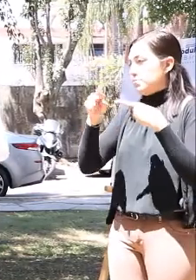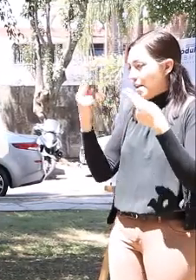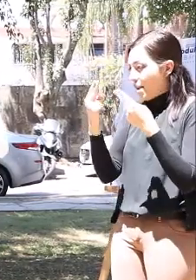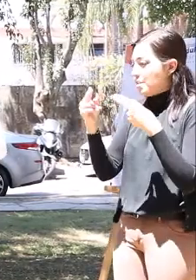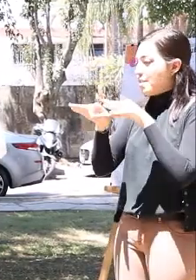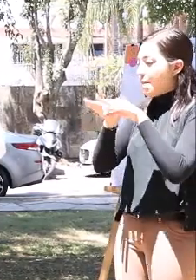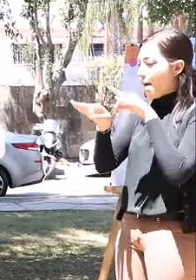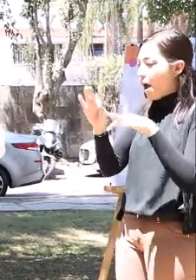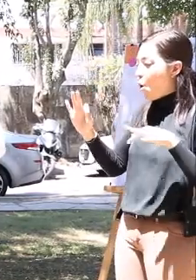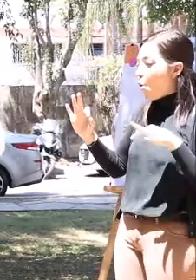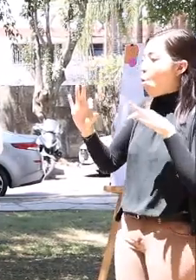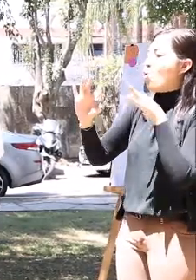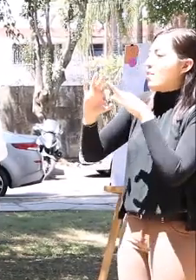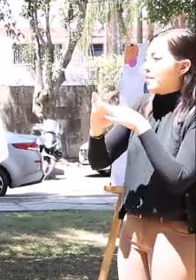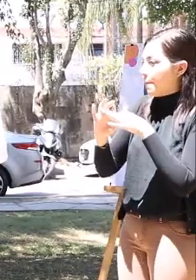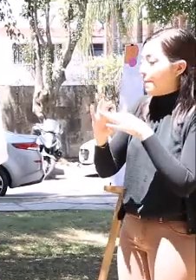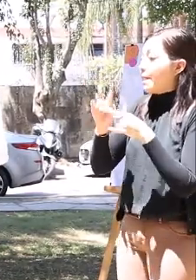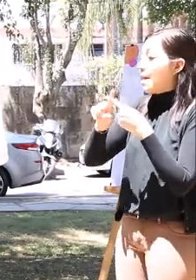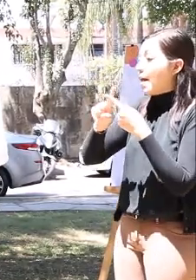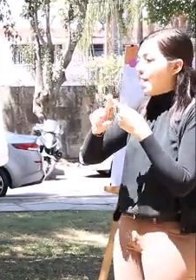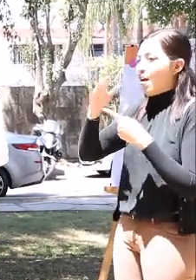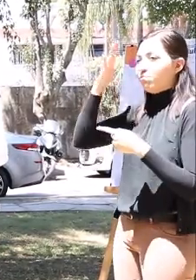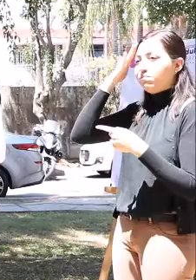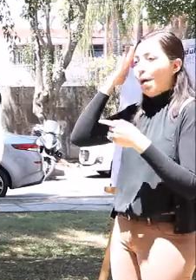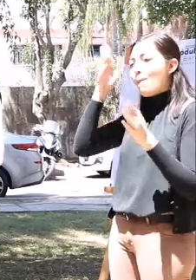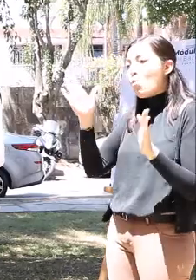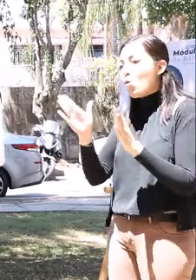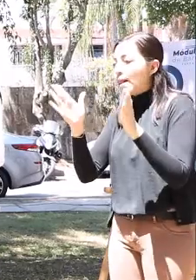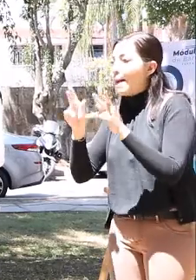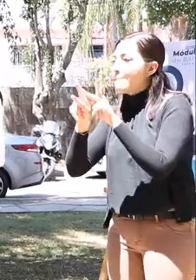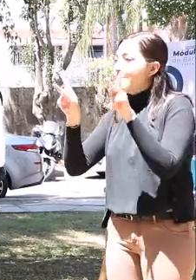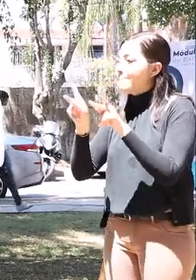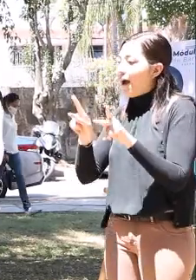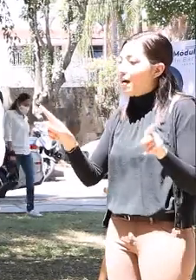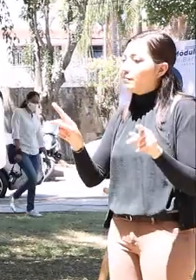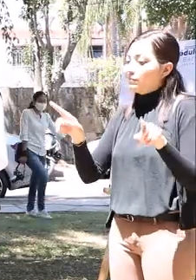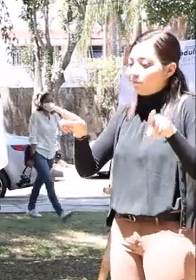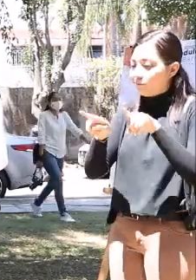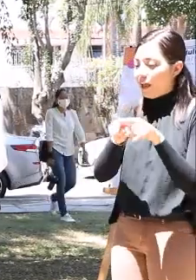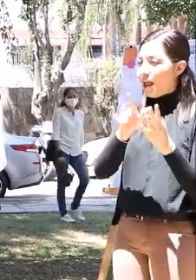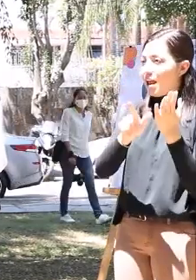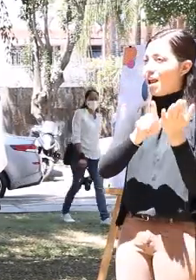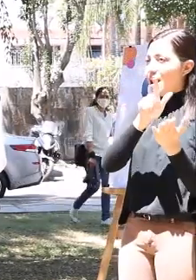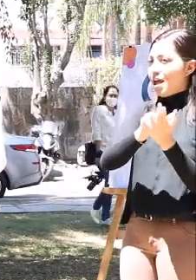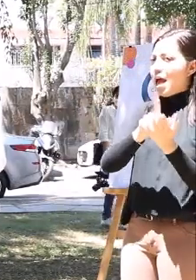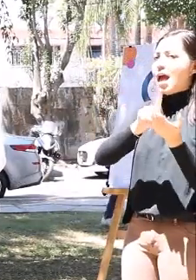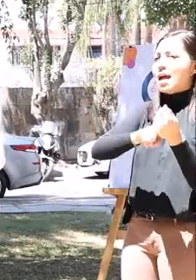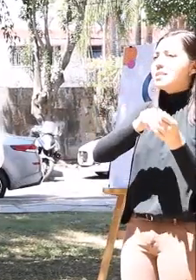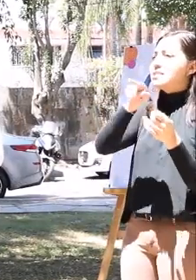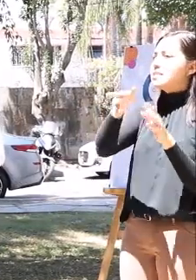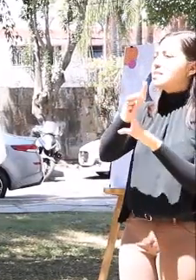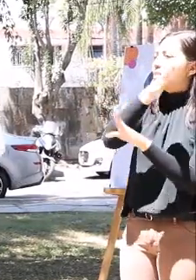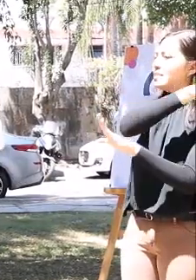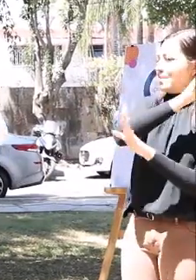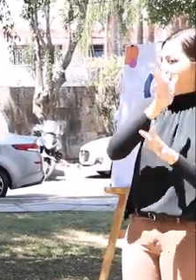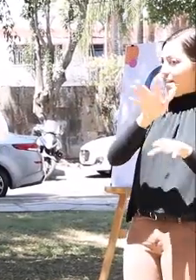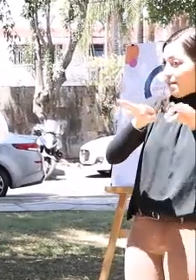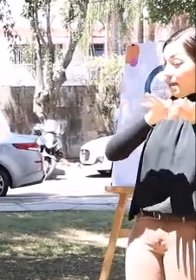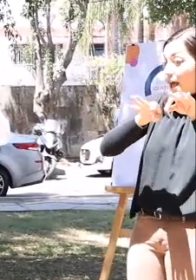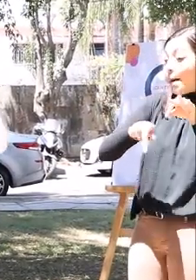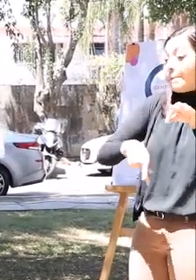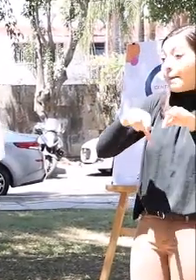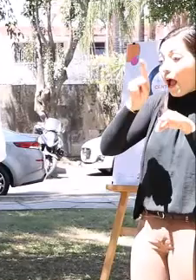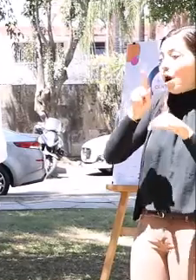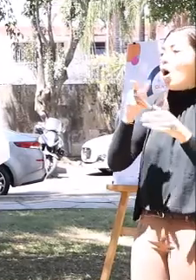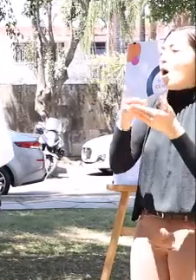plena entre los promotores de la paz y la legalidad, que ya venían funcionando y trabajando en estos módulos de barrio, pero ahora